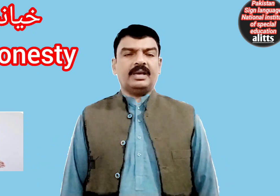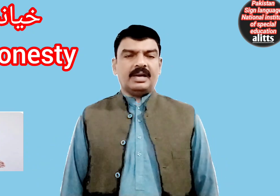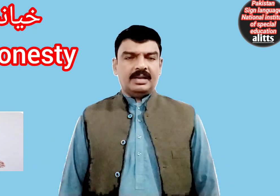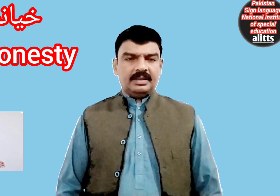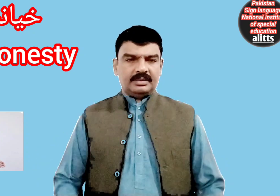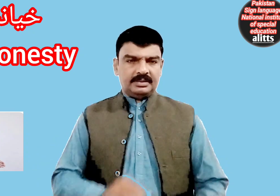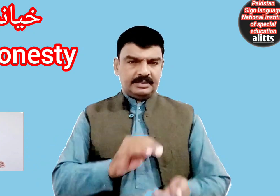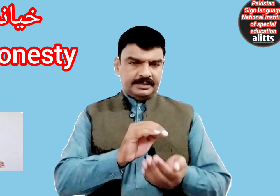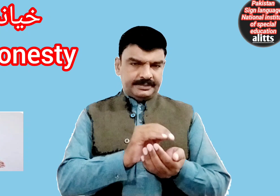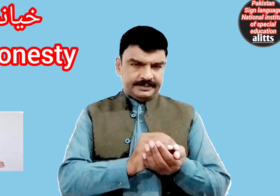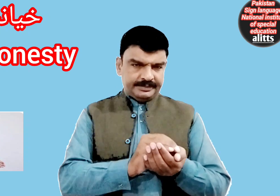खयानत,